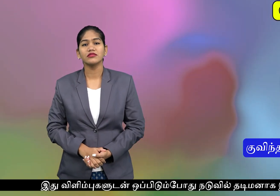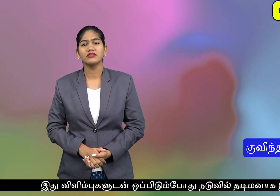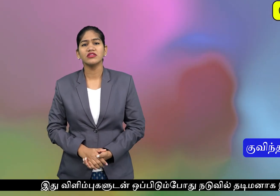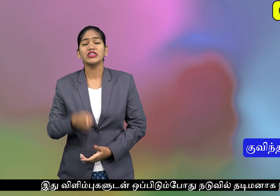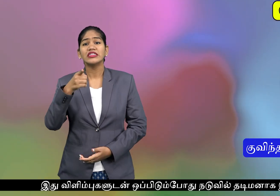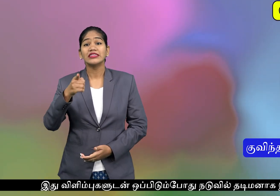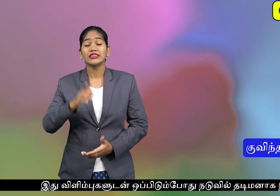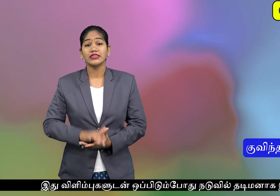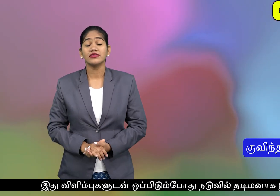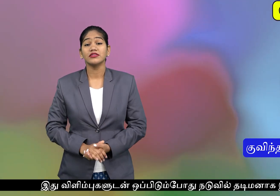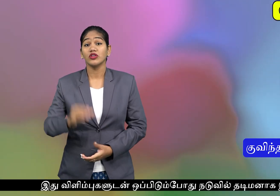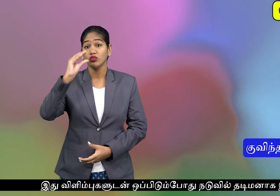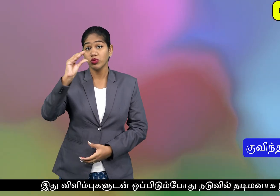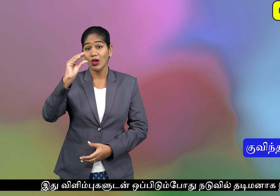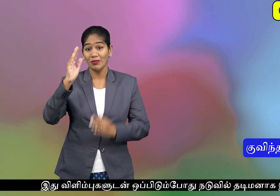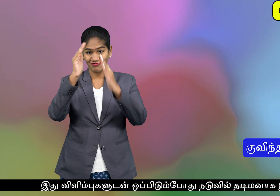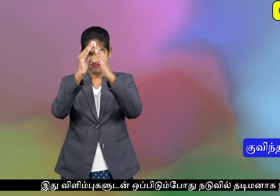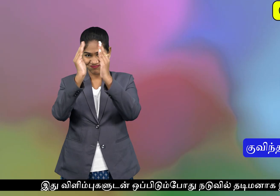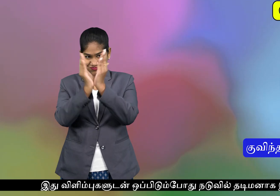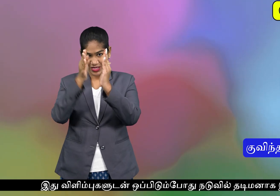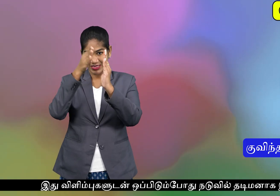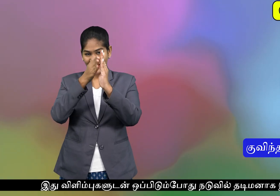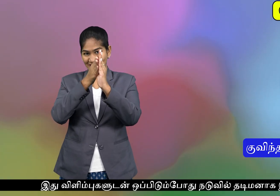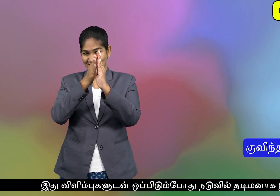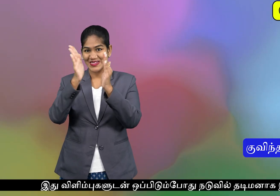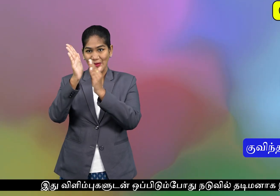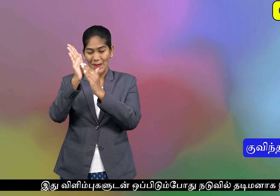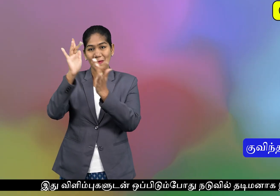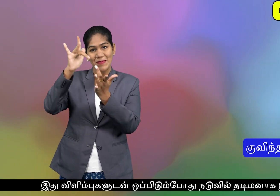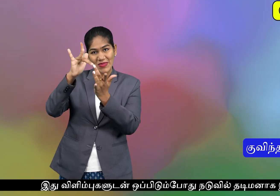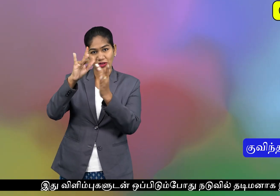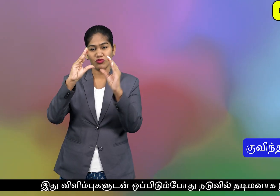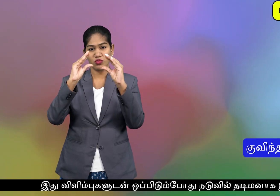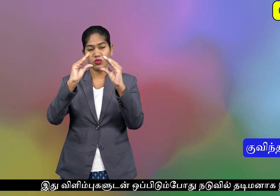இது விளிம்புகளுடன் ஒப்பிடும்போது நடுவில் தடிமனாக இருக்கும்.